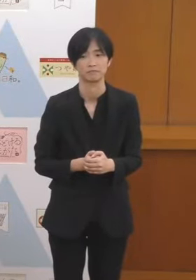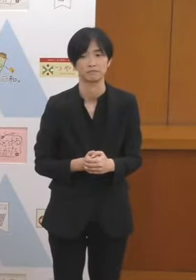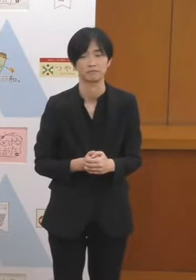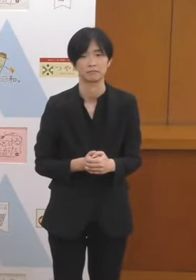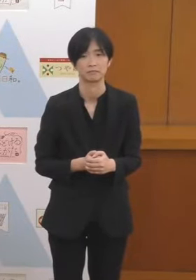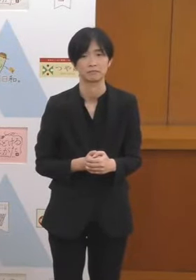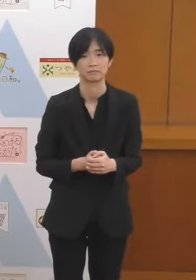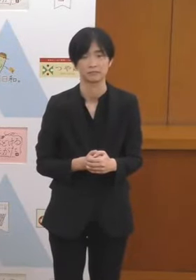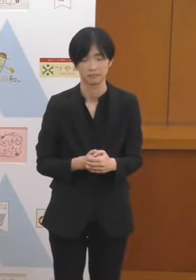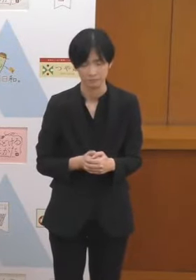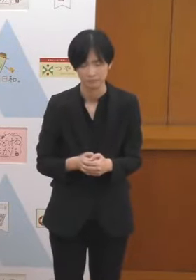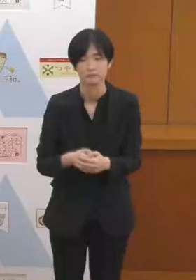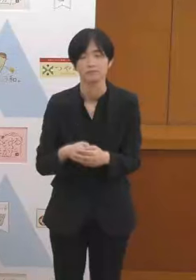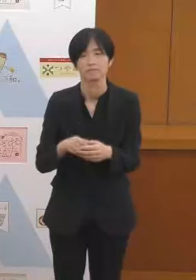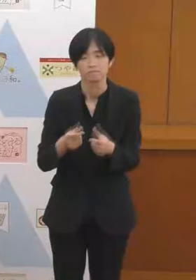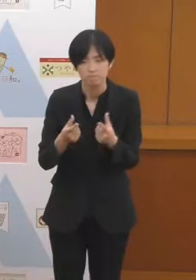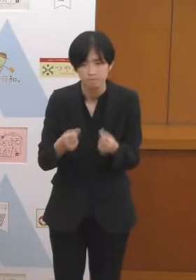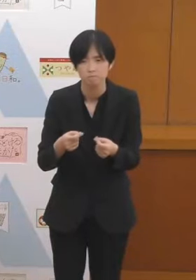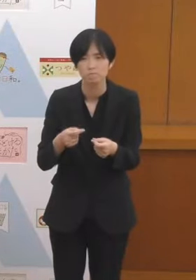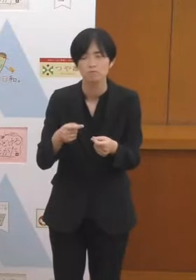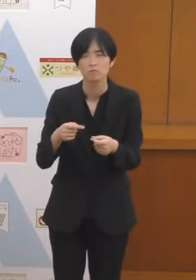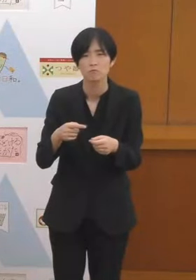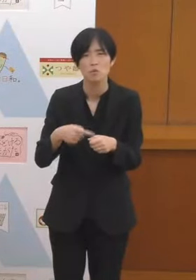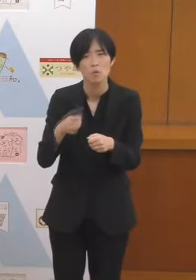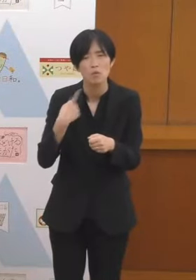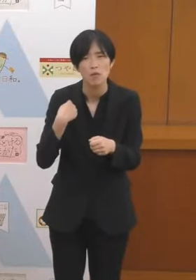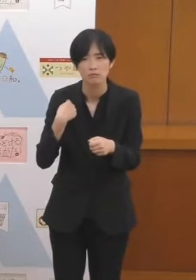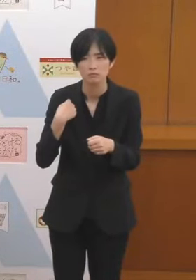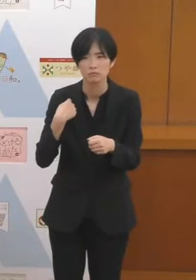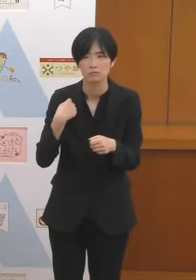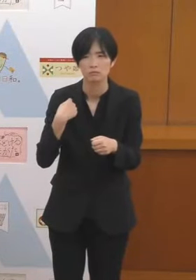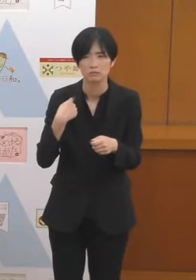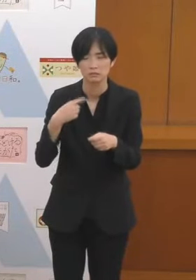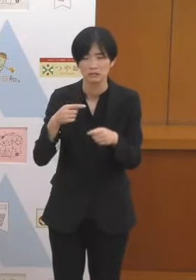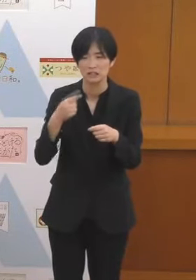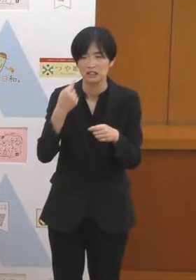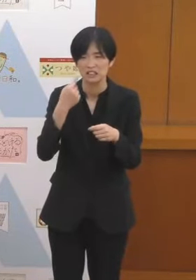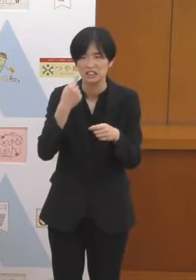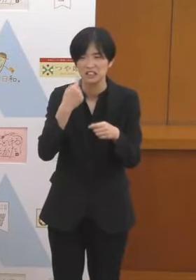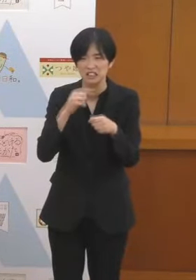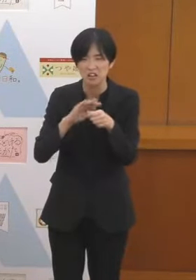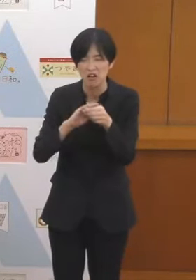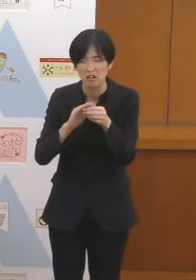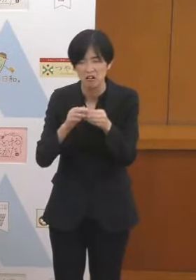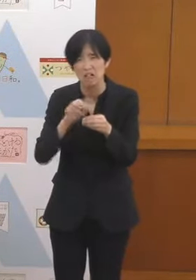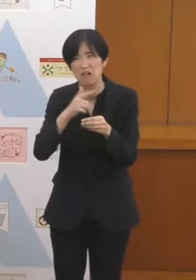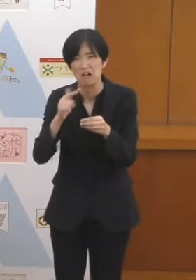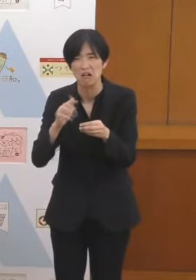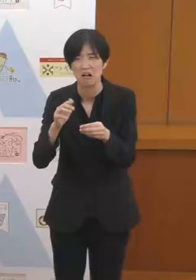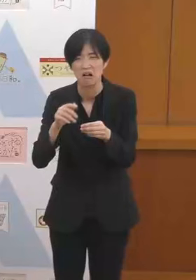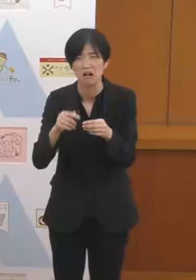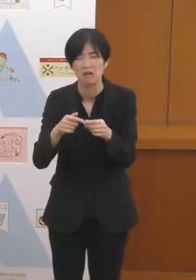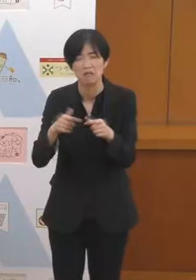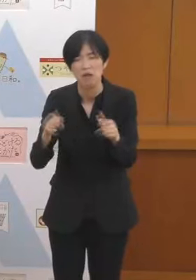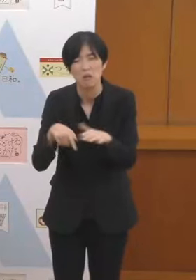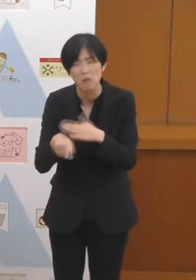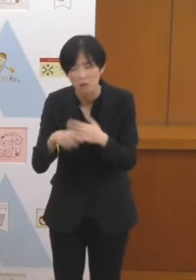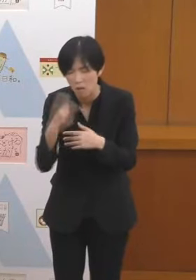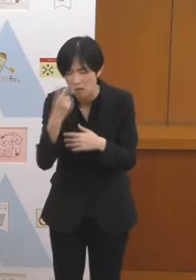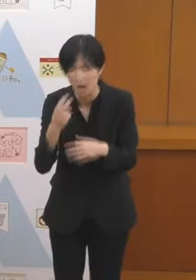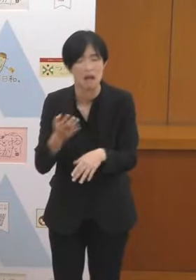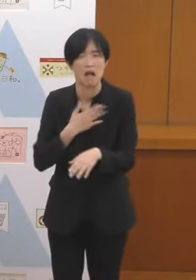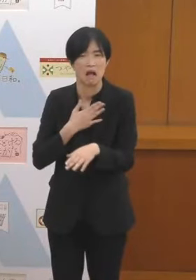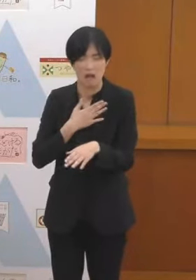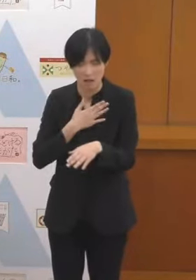をに基づいてええ1等前比率が上がるようにえして